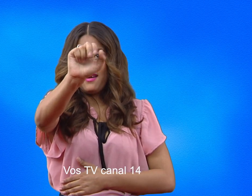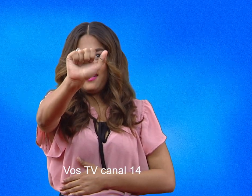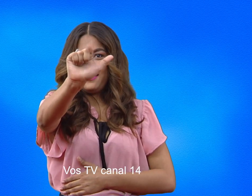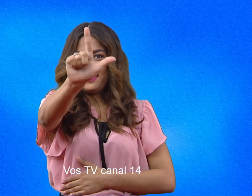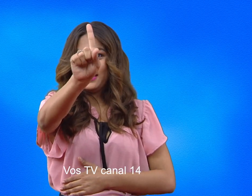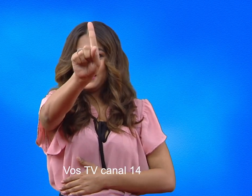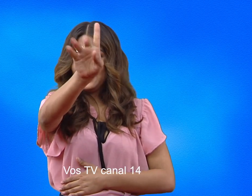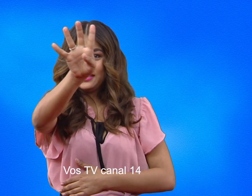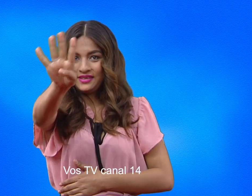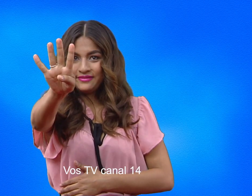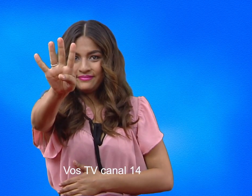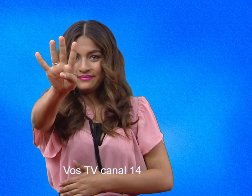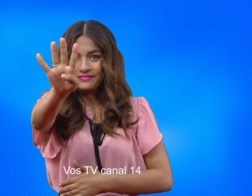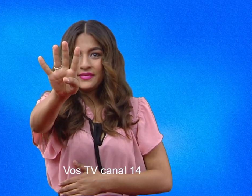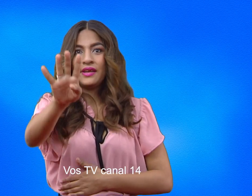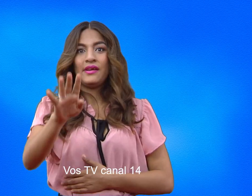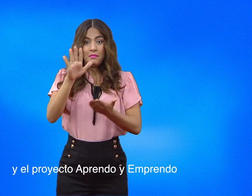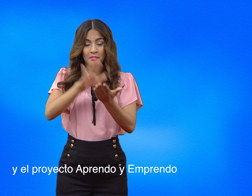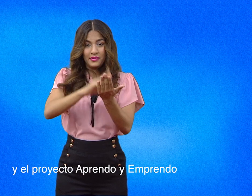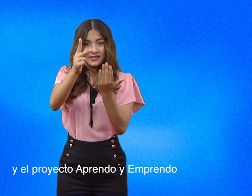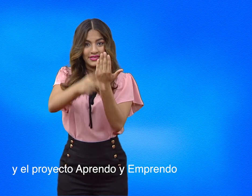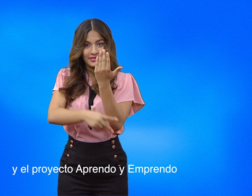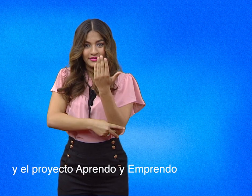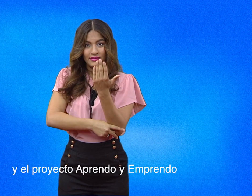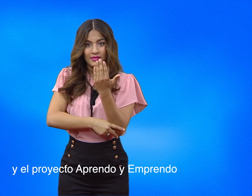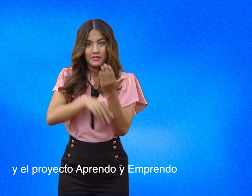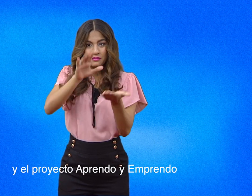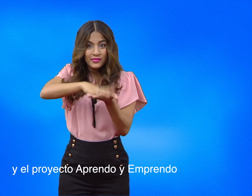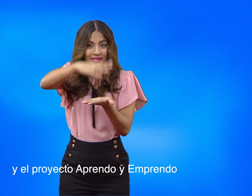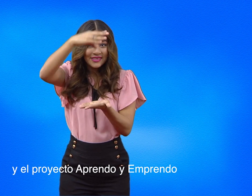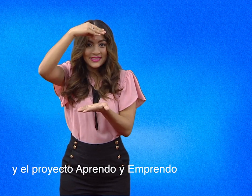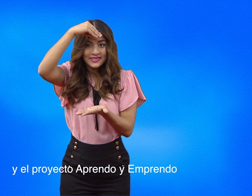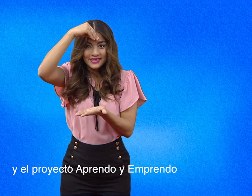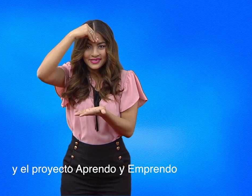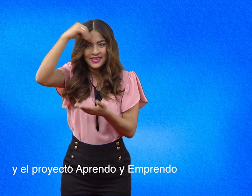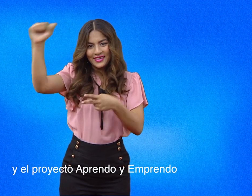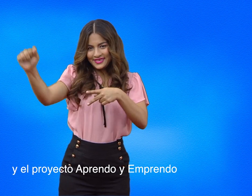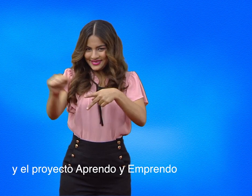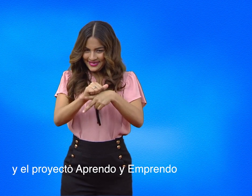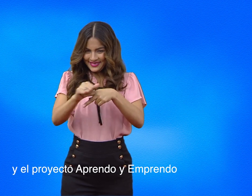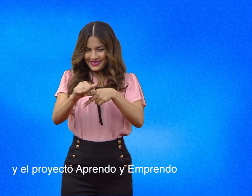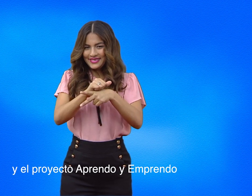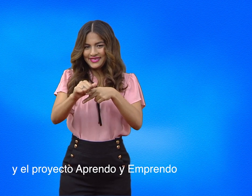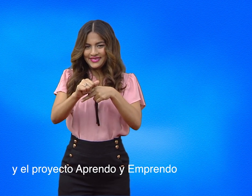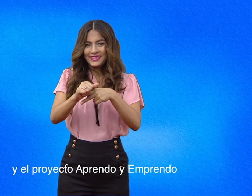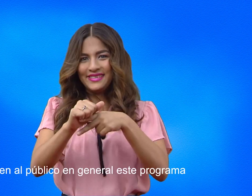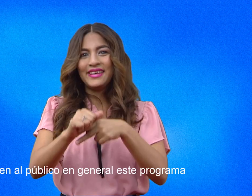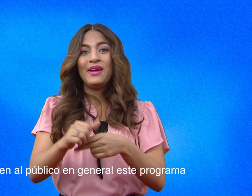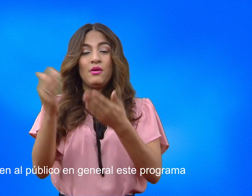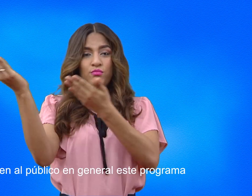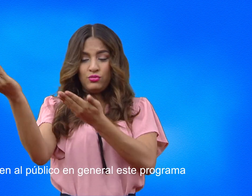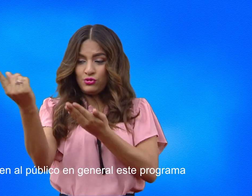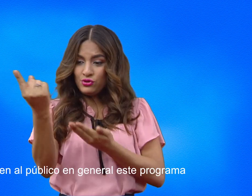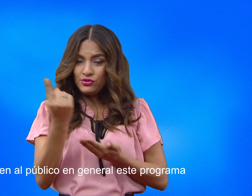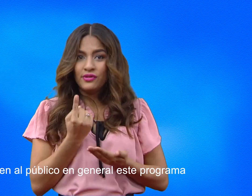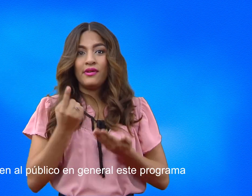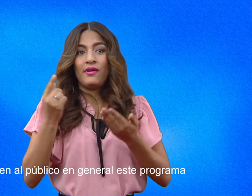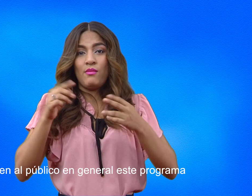14. Con el proyecto Aprendo y Emprendo, traen al público